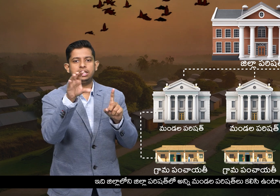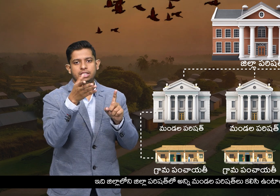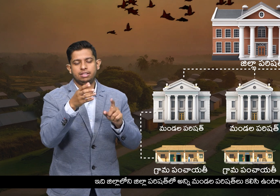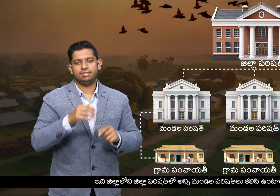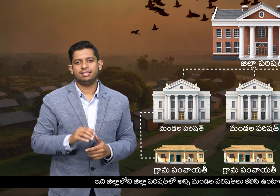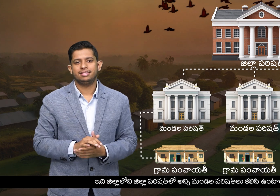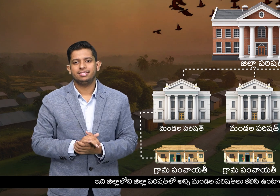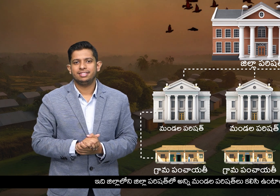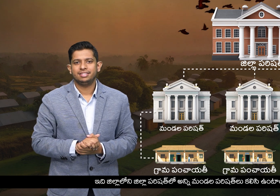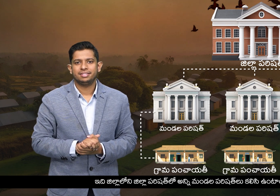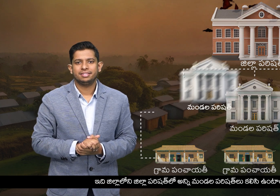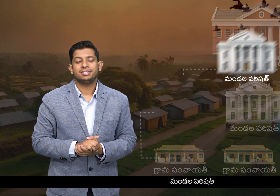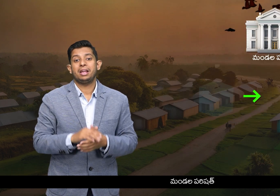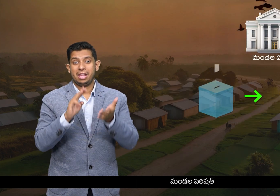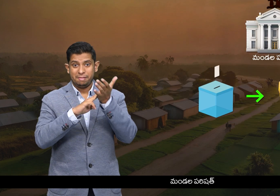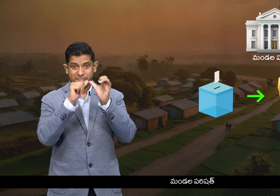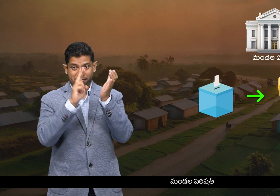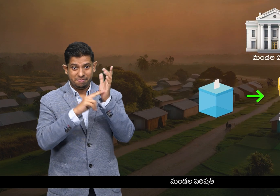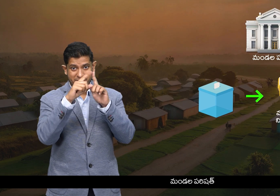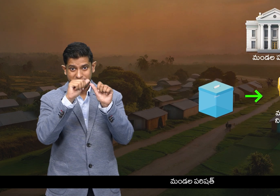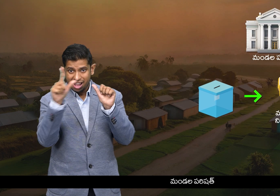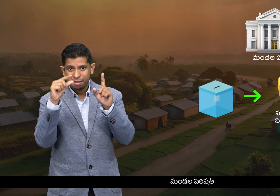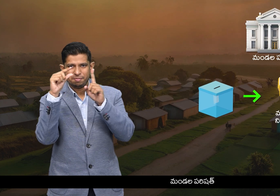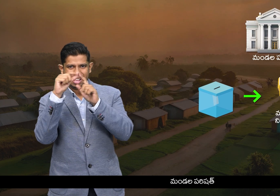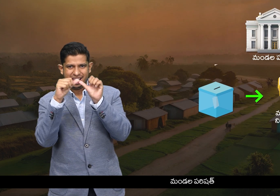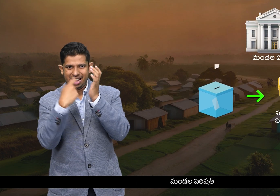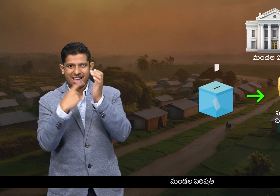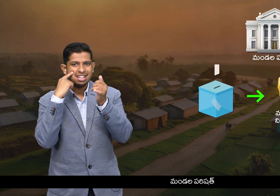పరిషత్తులు కలిసి ఉంటాయి. మండల పరిషత్.